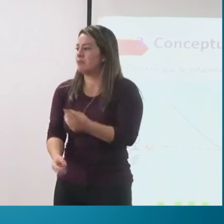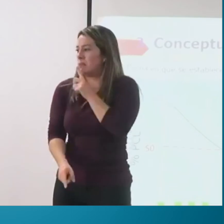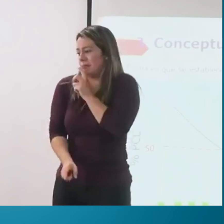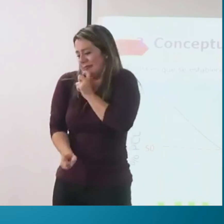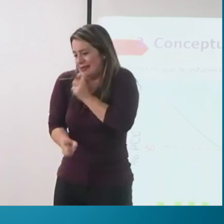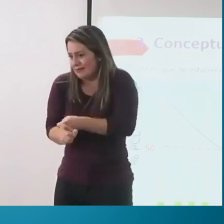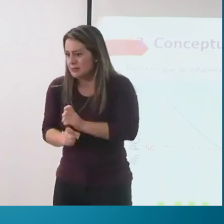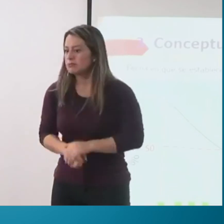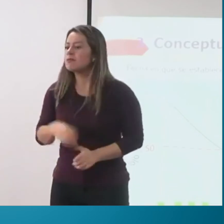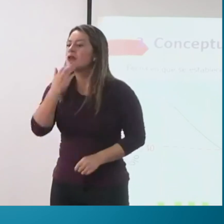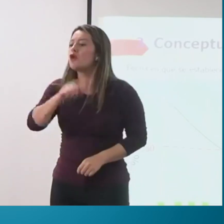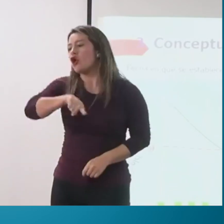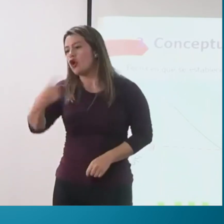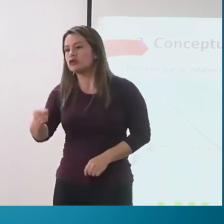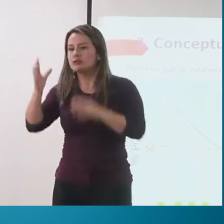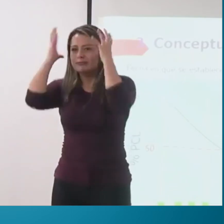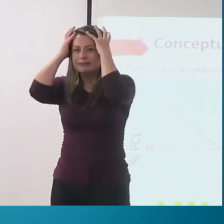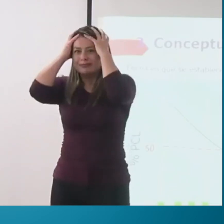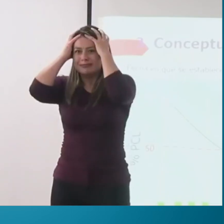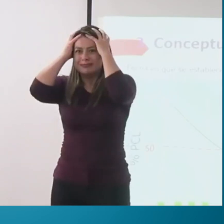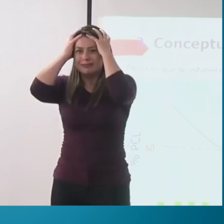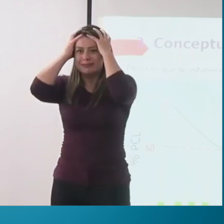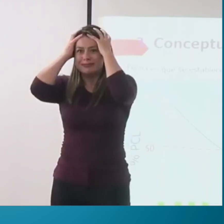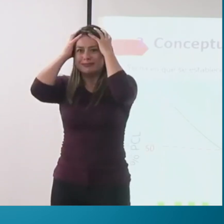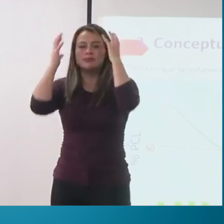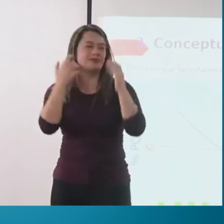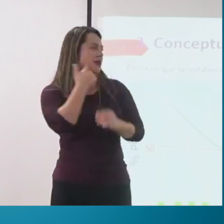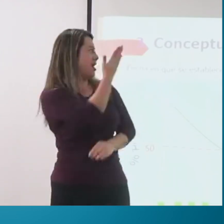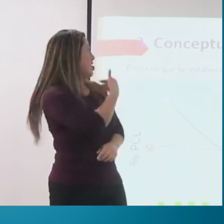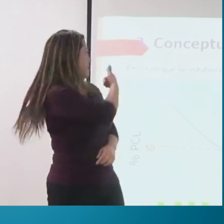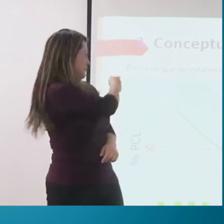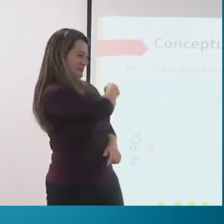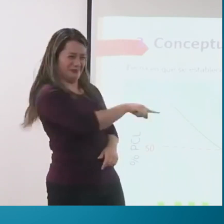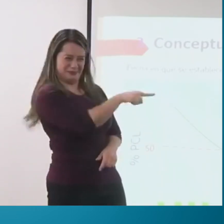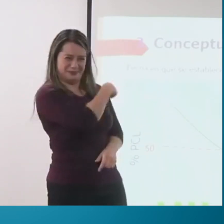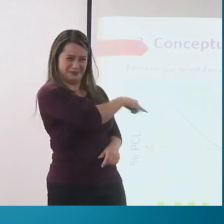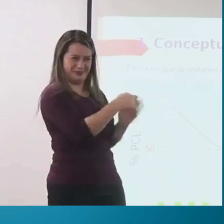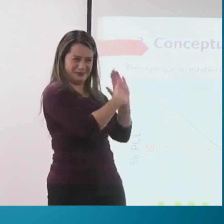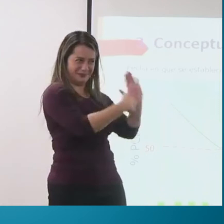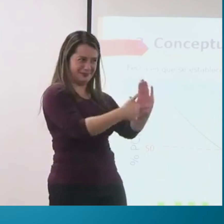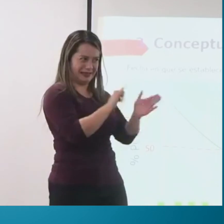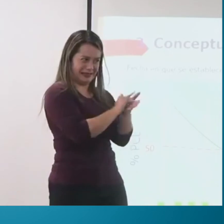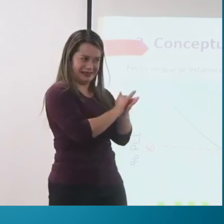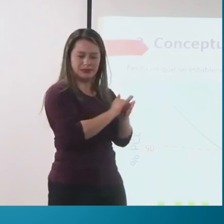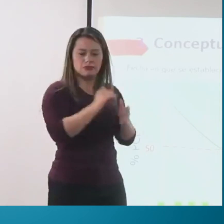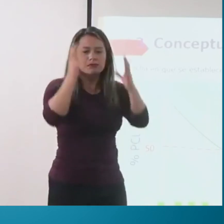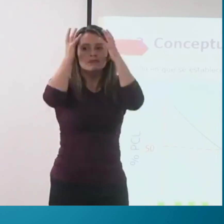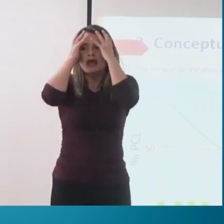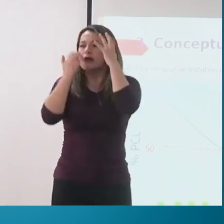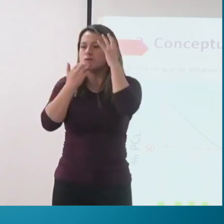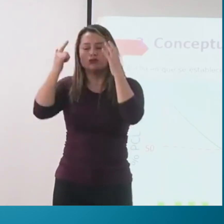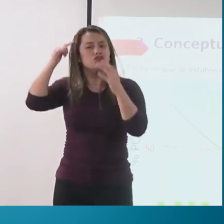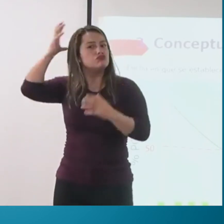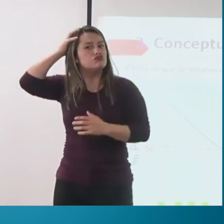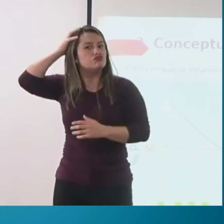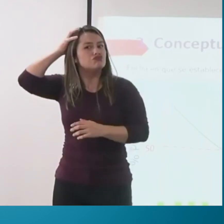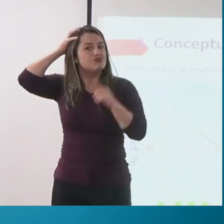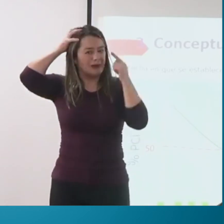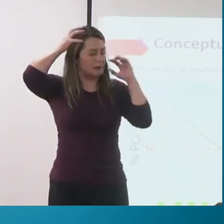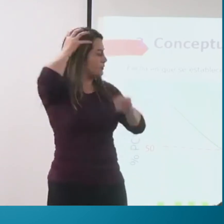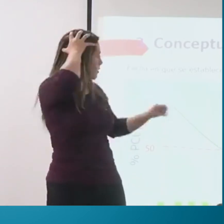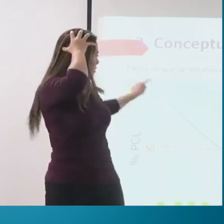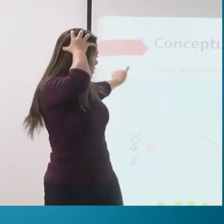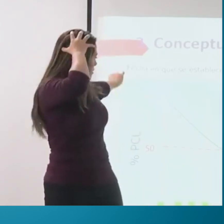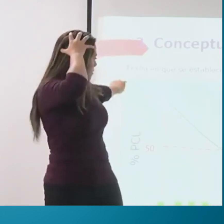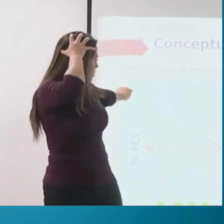trauma craneoencefálico que estuvo muy grave, digamos el ejemplo en la unidad de cuidados intensivos, se empezó a rehabilitar y si ven que la línea verde